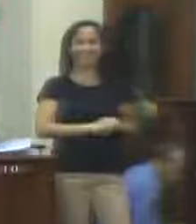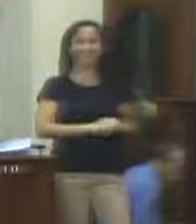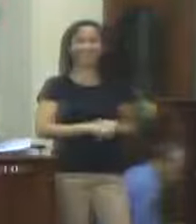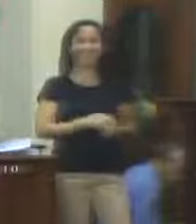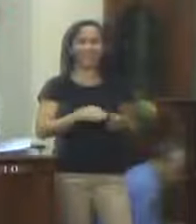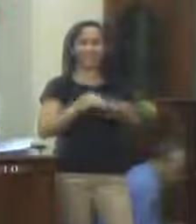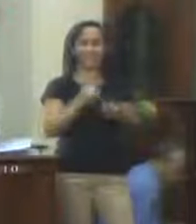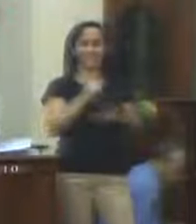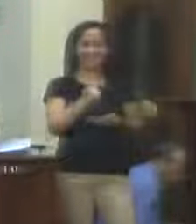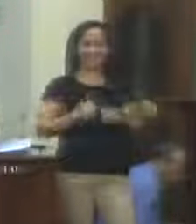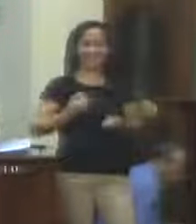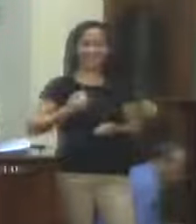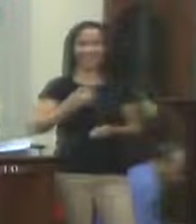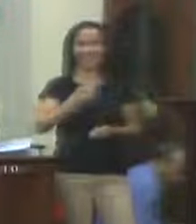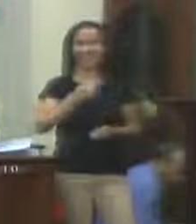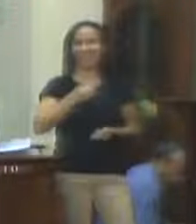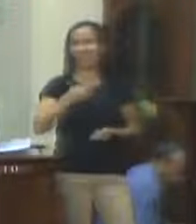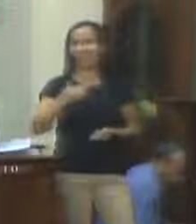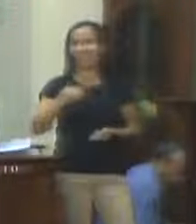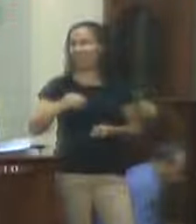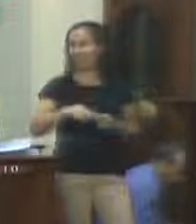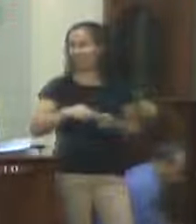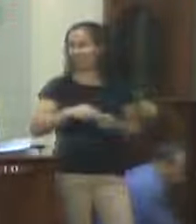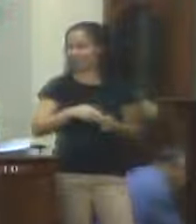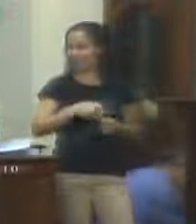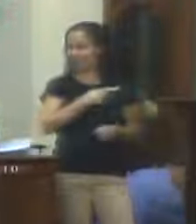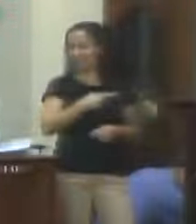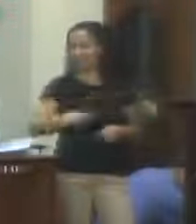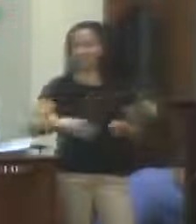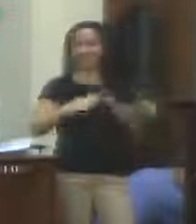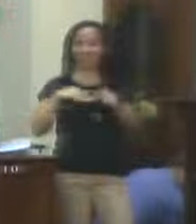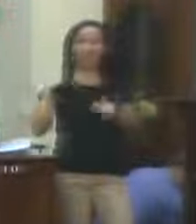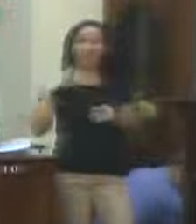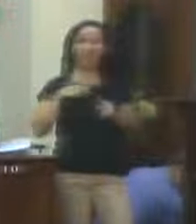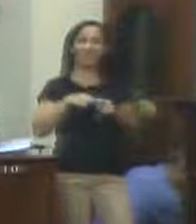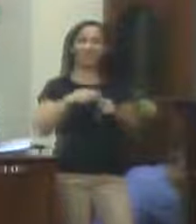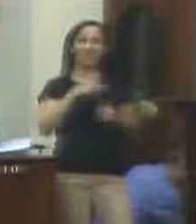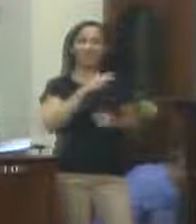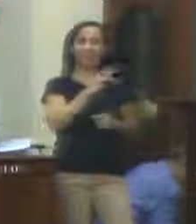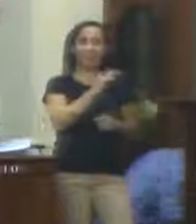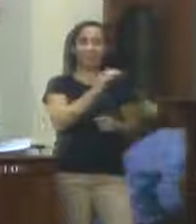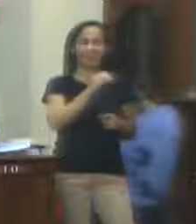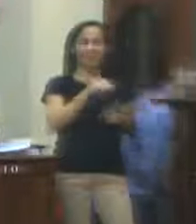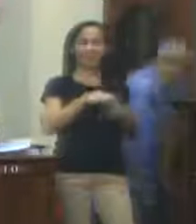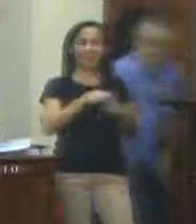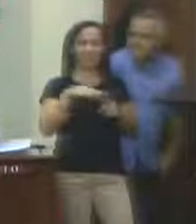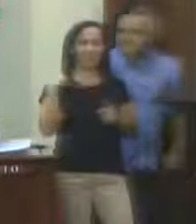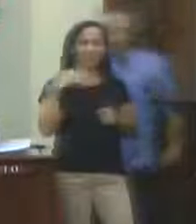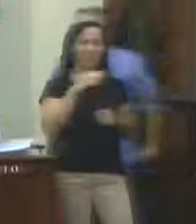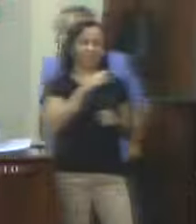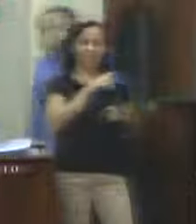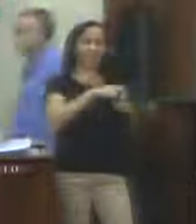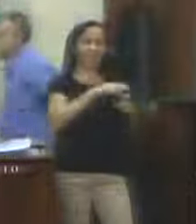Indicação número 110. Senhor presidente da Câmara, Fábio Antônio Pires Jorge, vereador Dr. Saulo